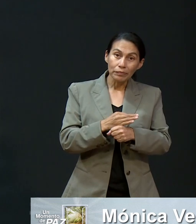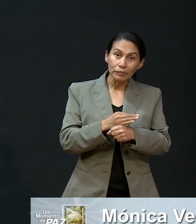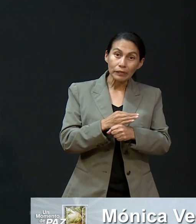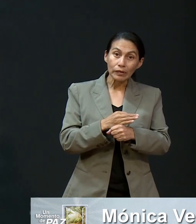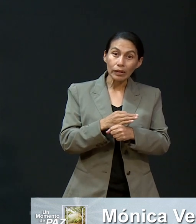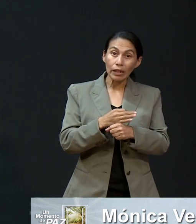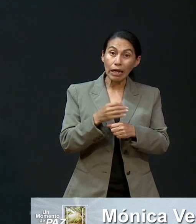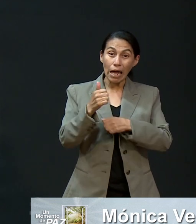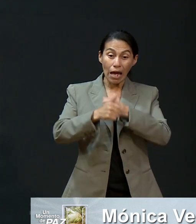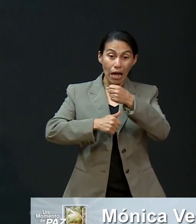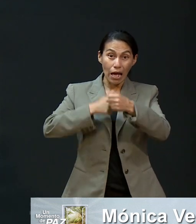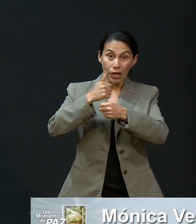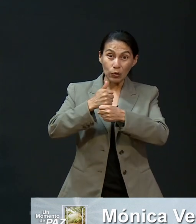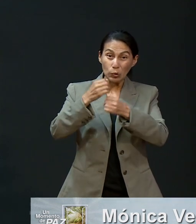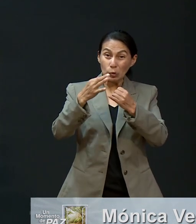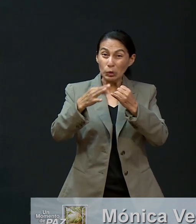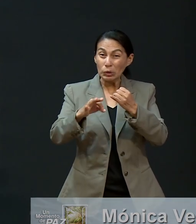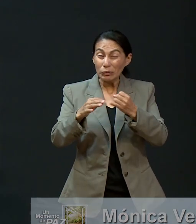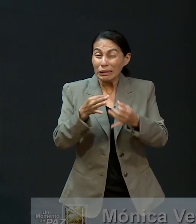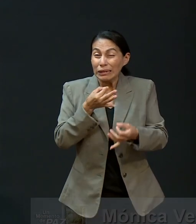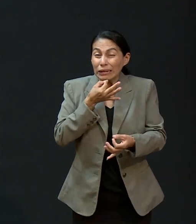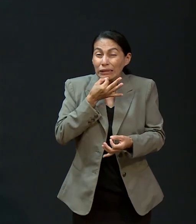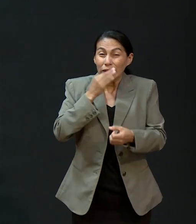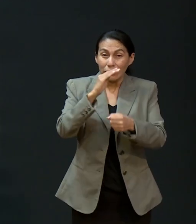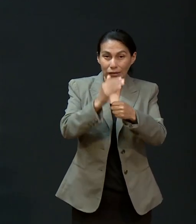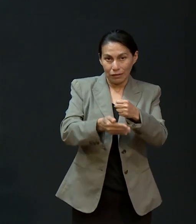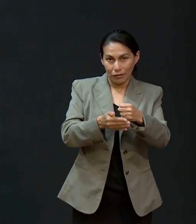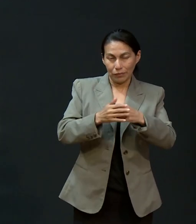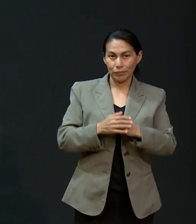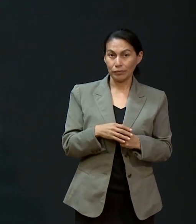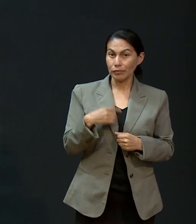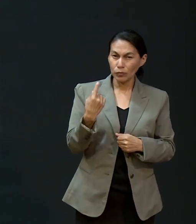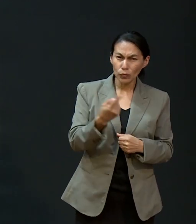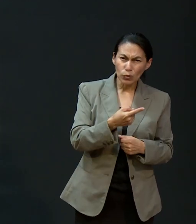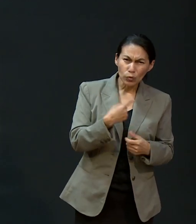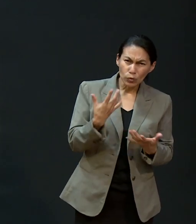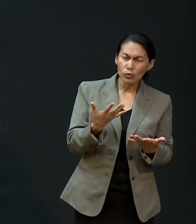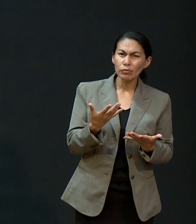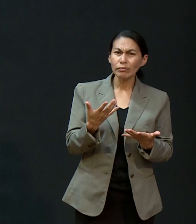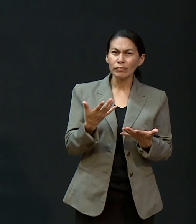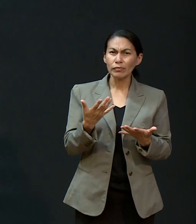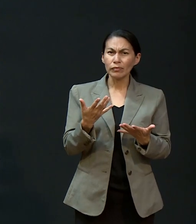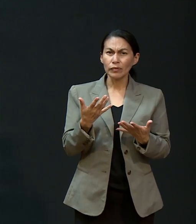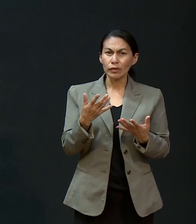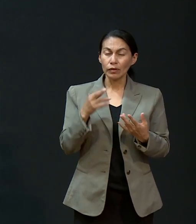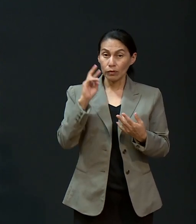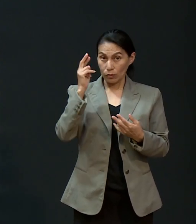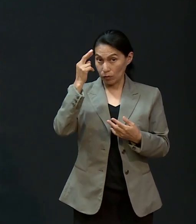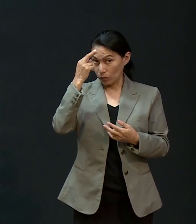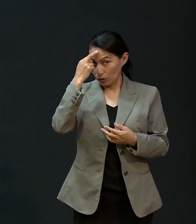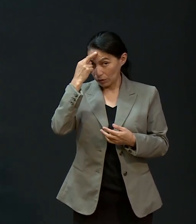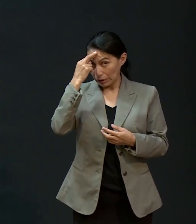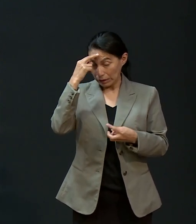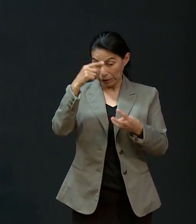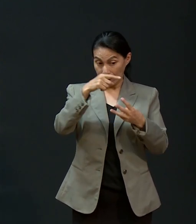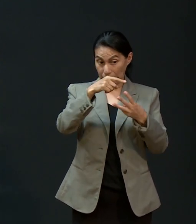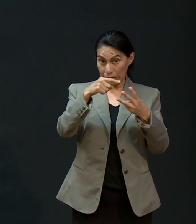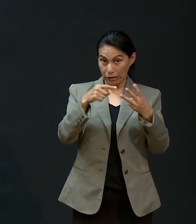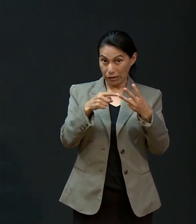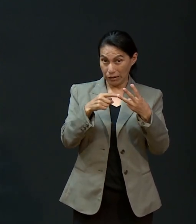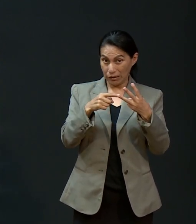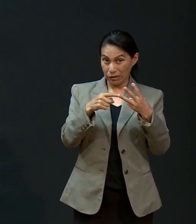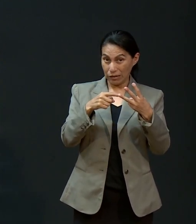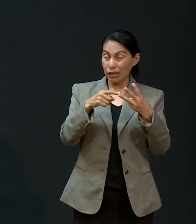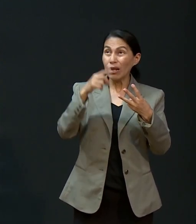Estamos entrando en la recta final de este año. Y no debemos olvidar que las tres